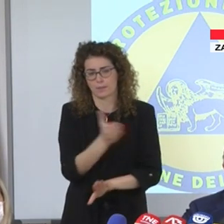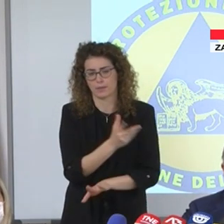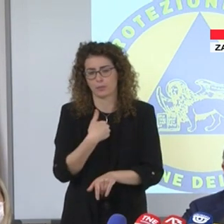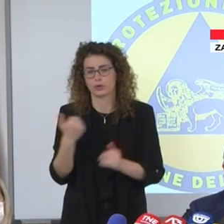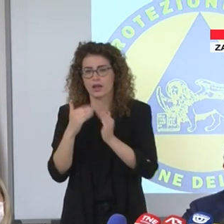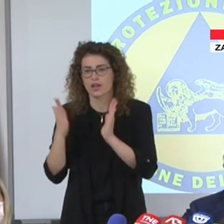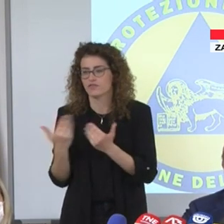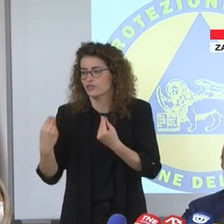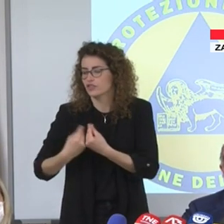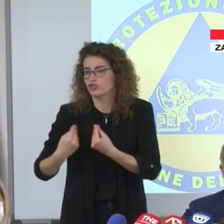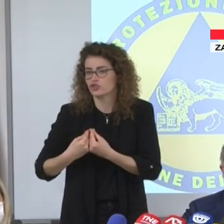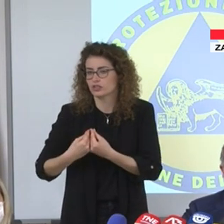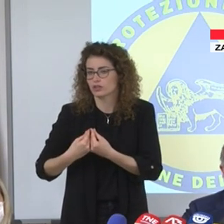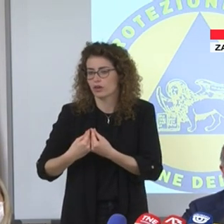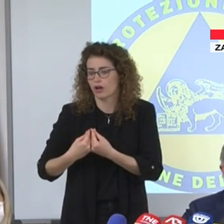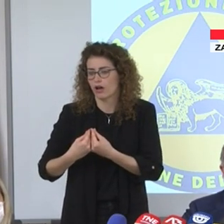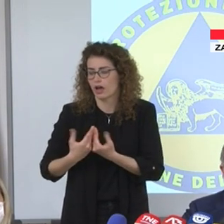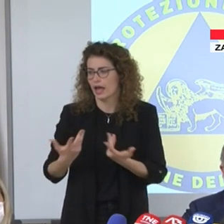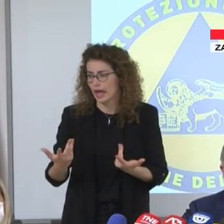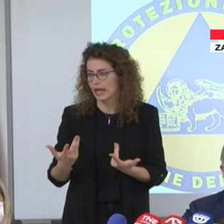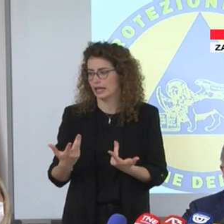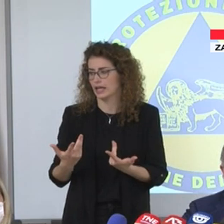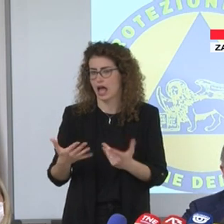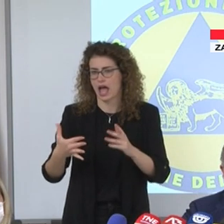vicino di casa, il tuo peggio nemico, va rispettato.